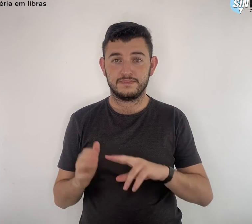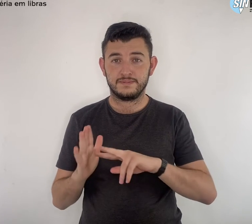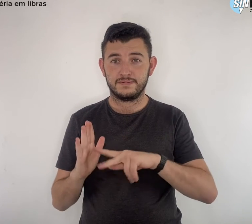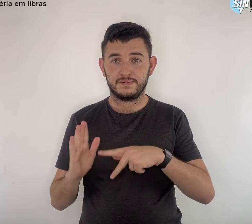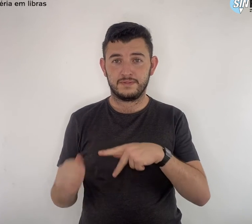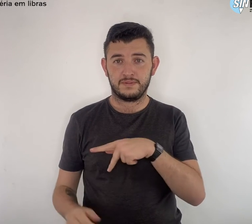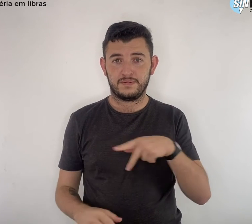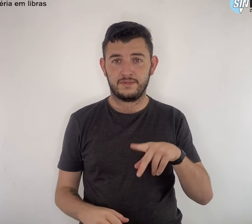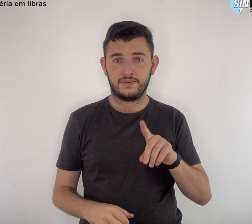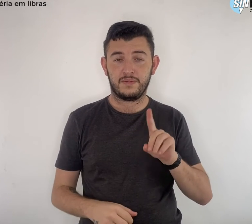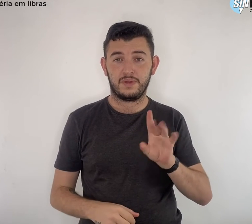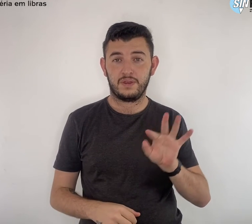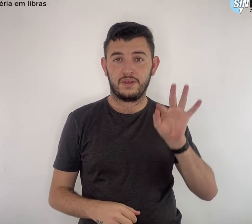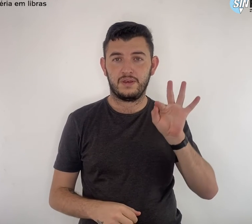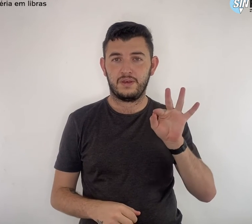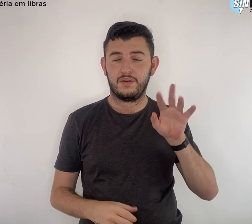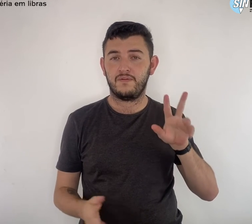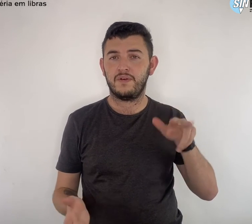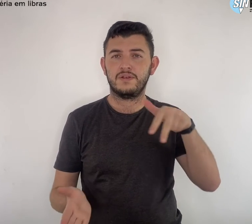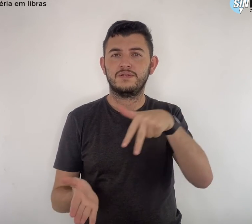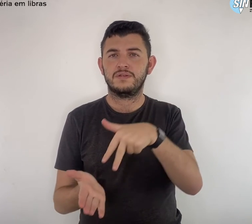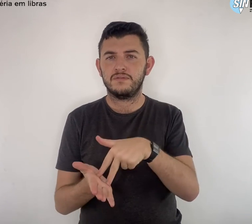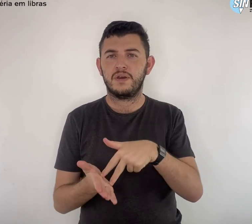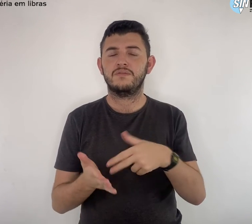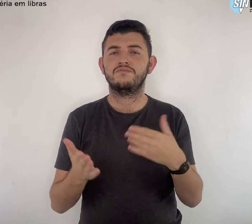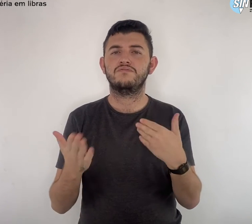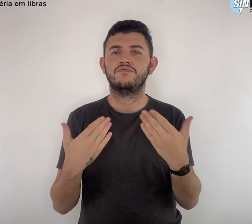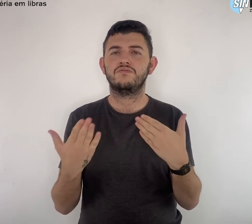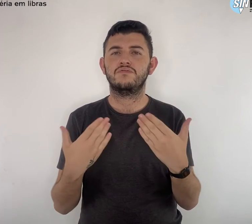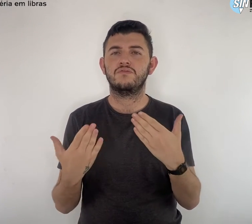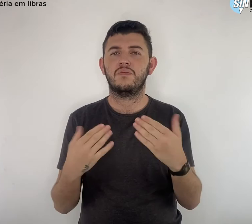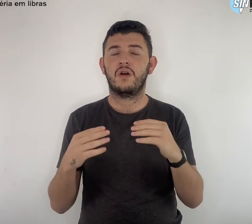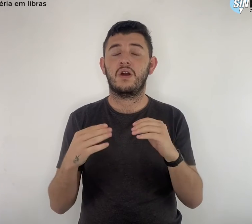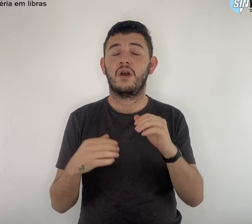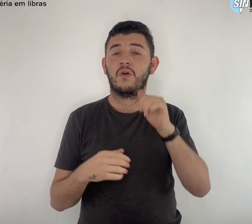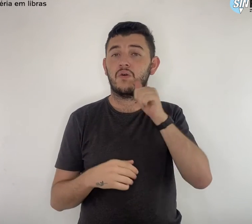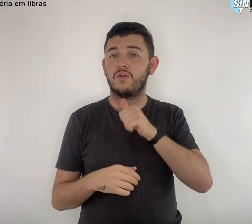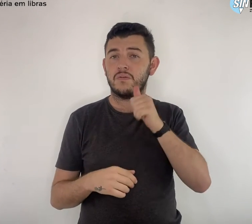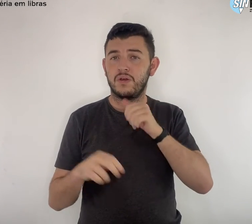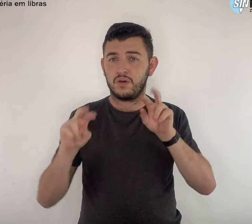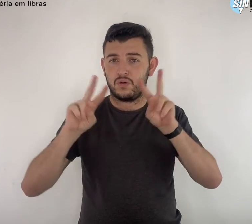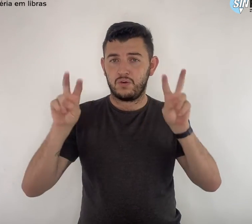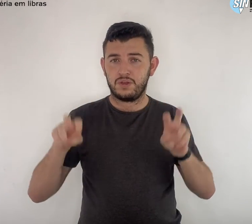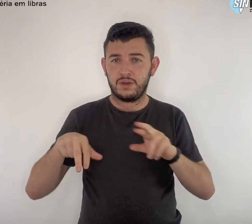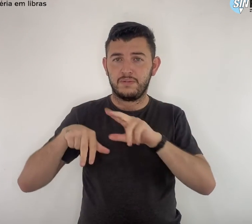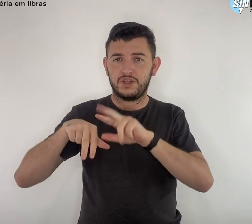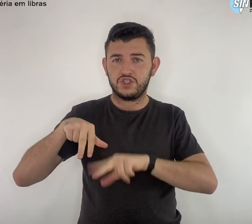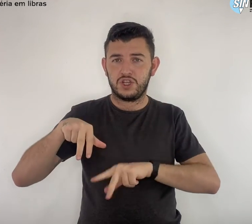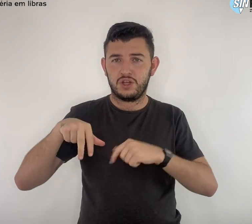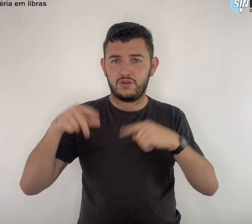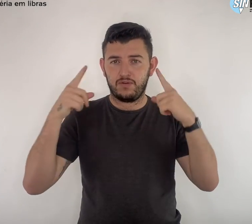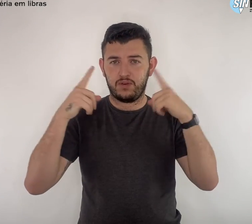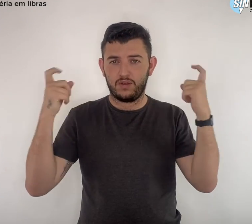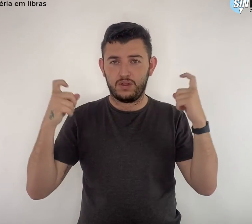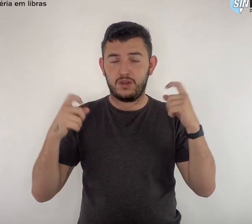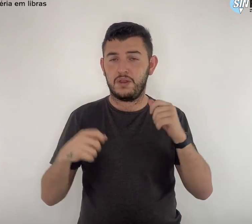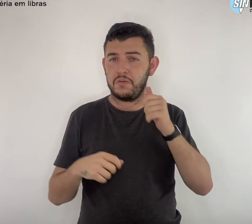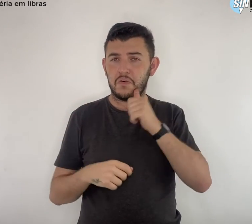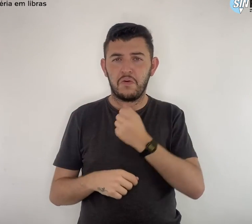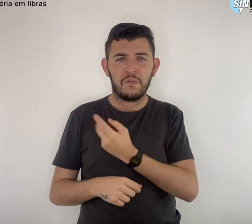Simpro vai às ruas dialogar com mulheres sobre violência de gênero. Muitas mulheres são